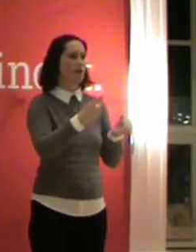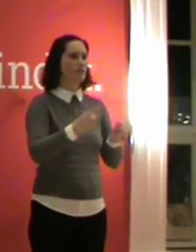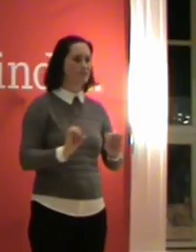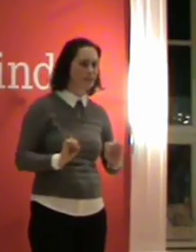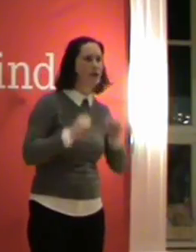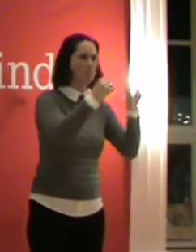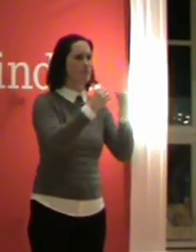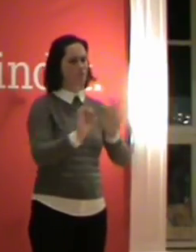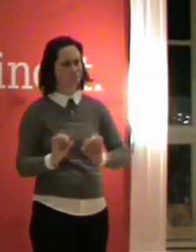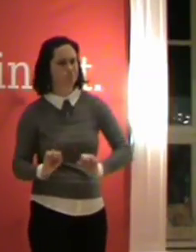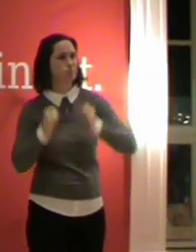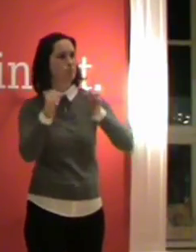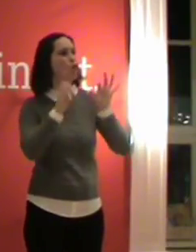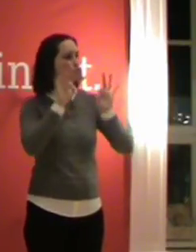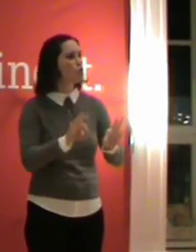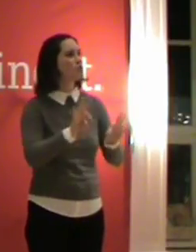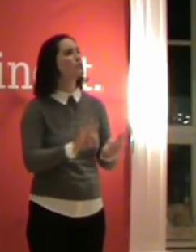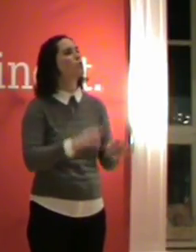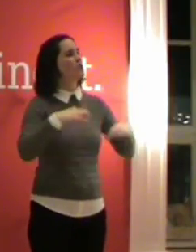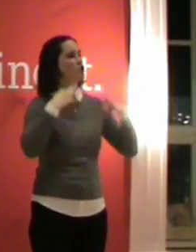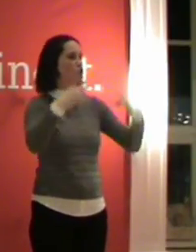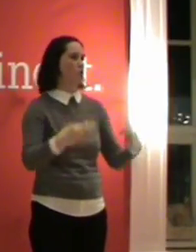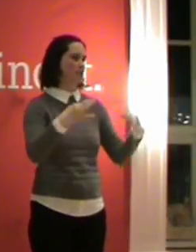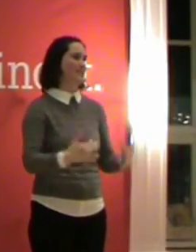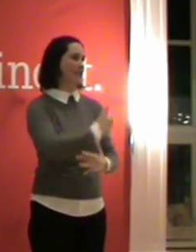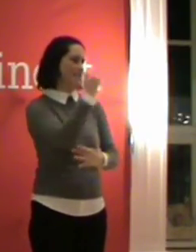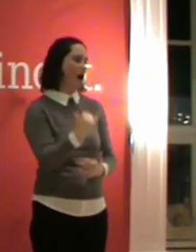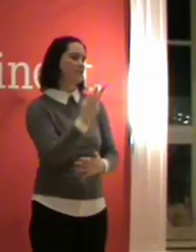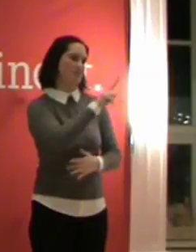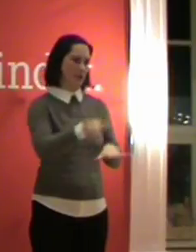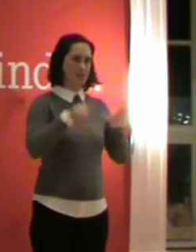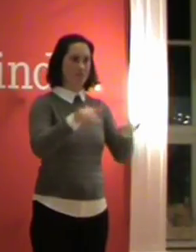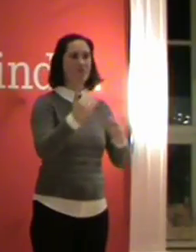ein engagiertes und ein gutes und gesundes Jahr 2017. Herzlichen Dank.